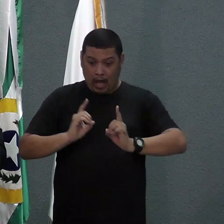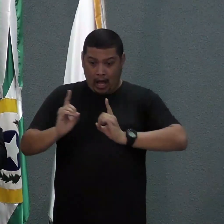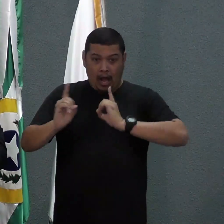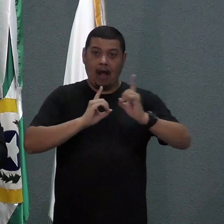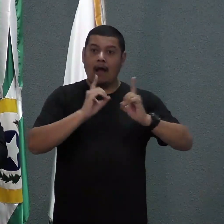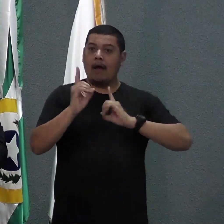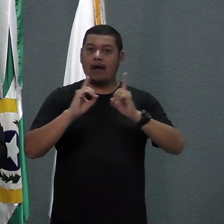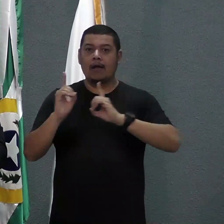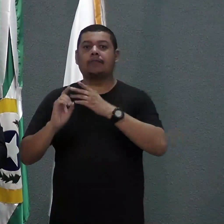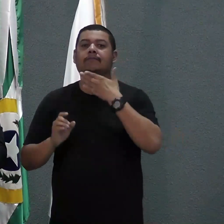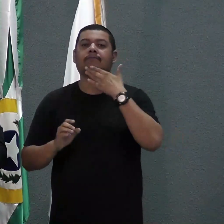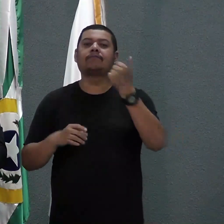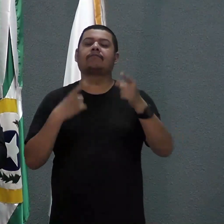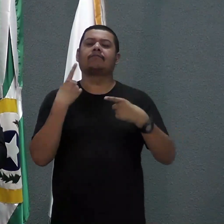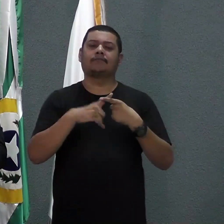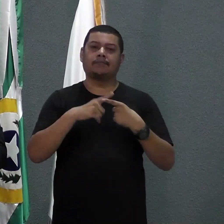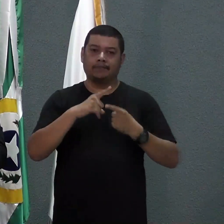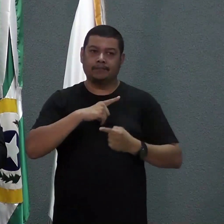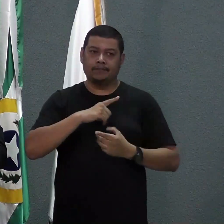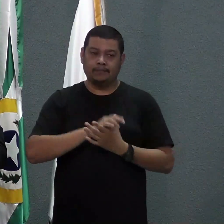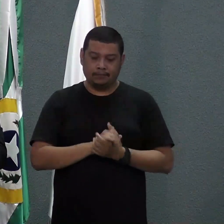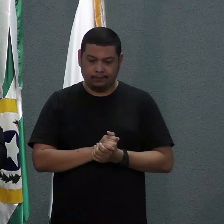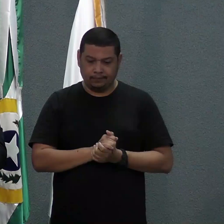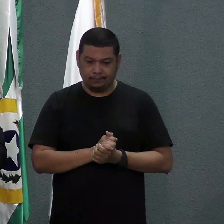possível, até mesmo porque